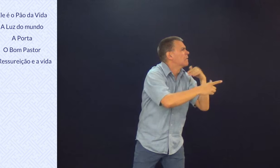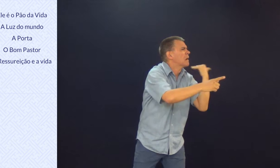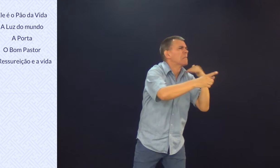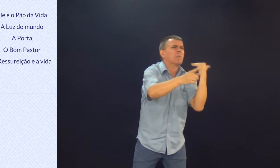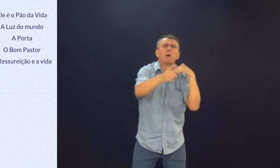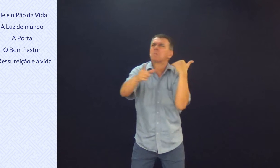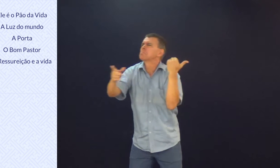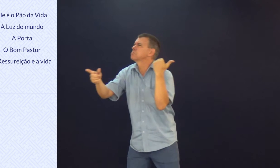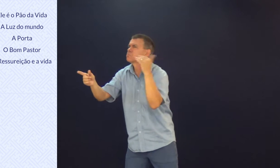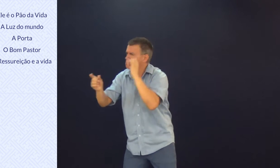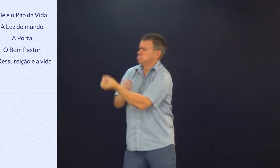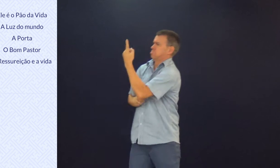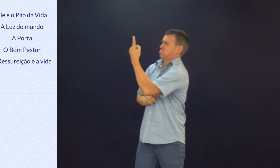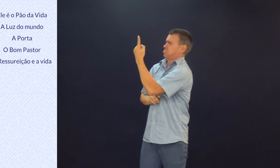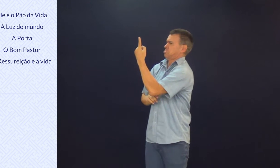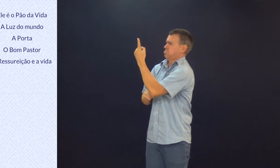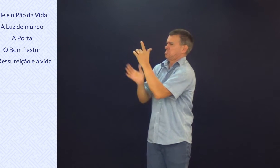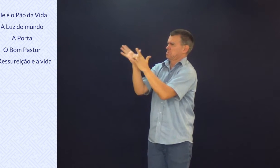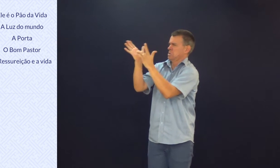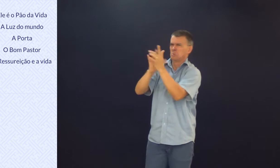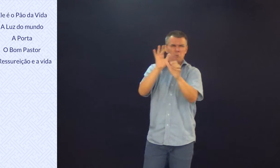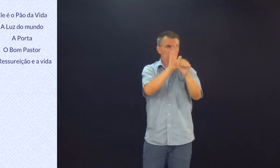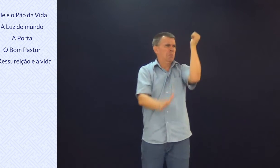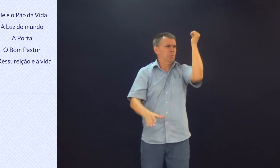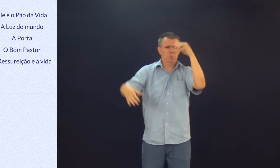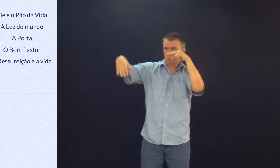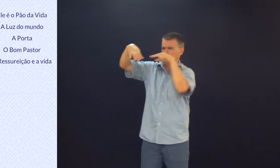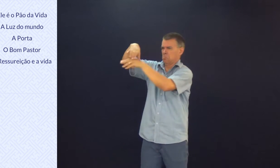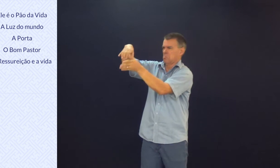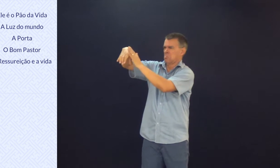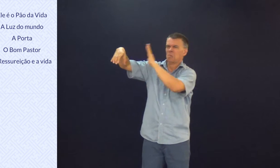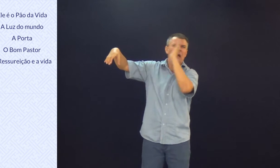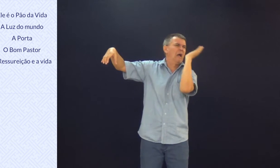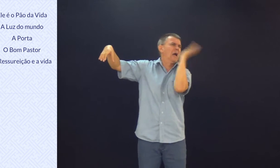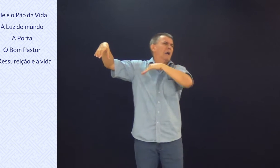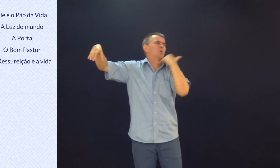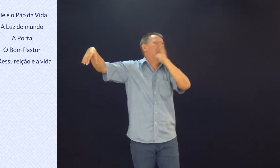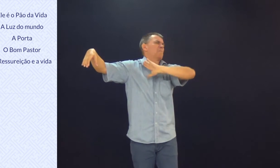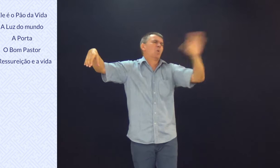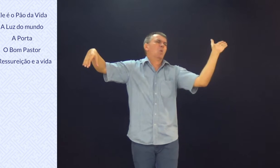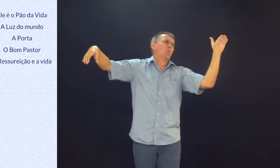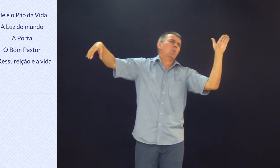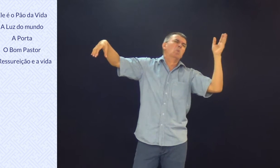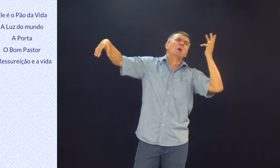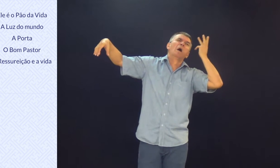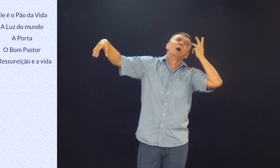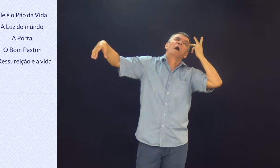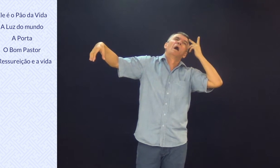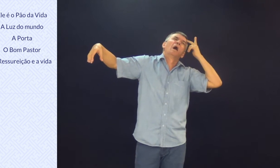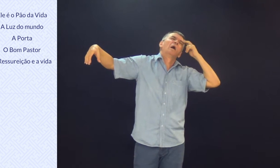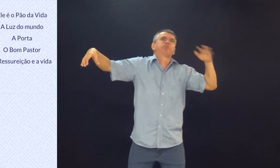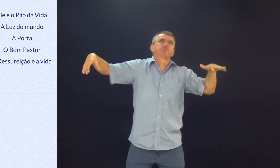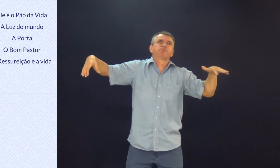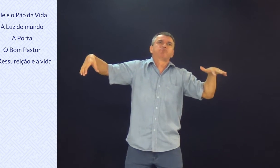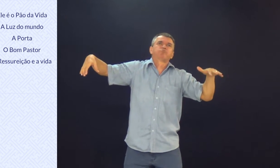morre morre morre mais nenhum necessita e isso é único que ressuscitou após três